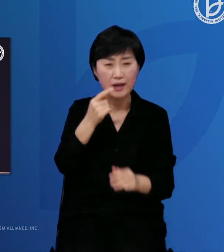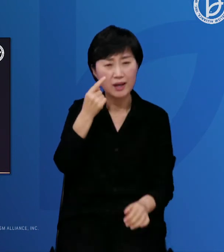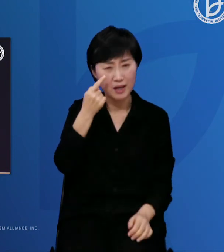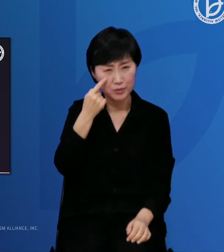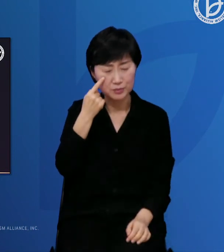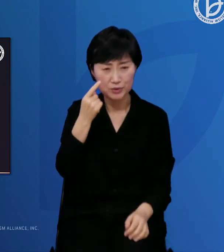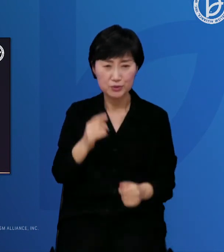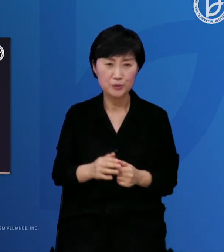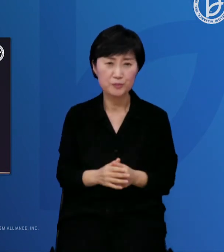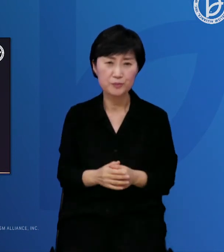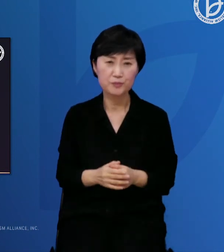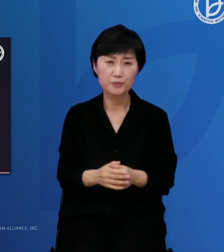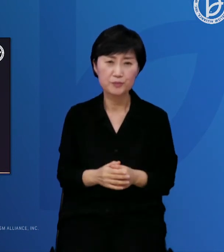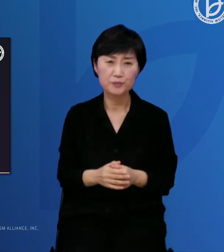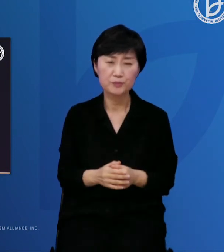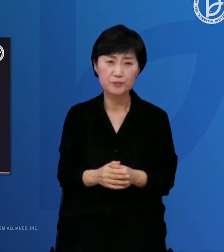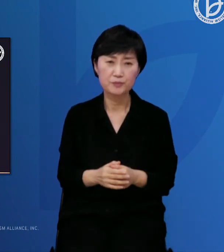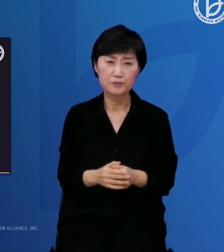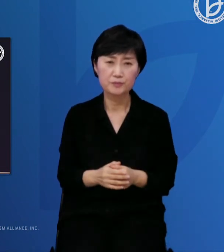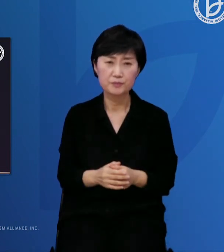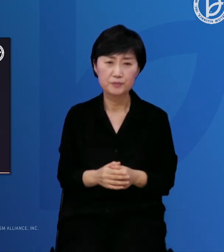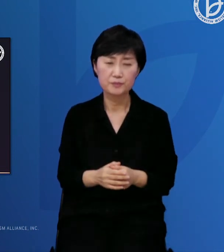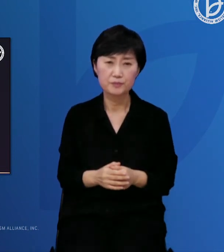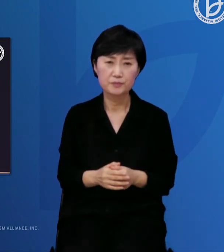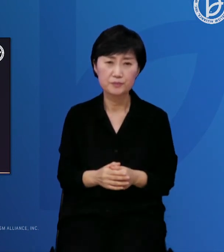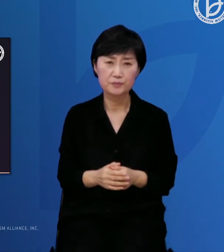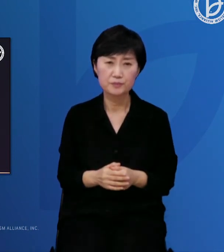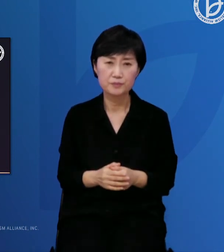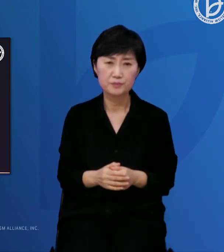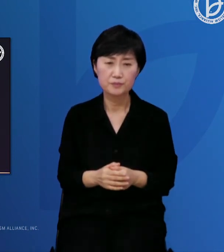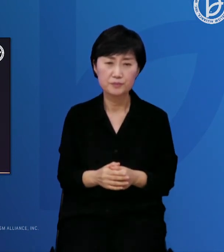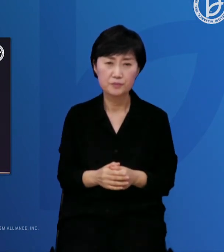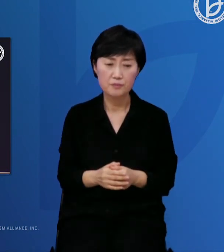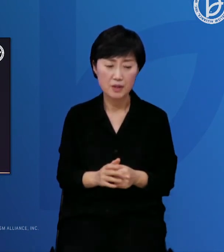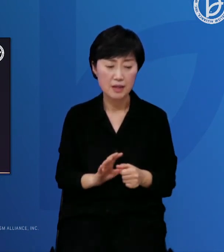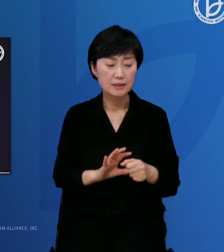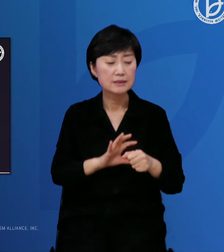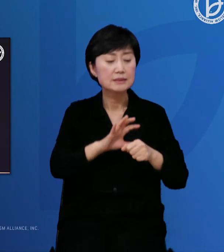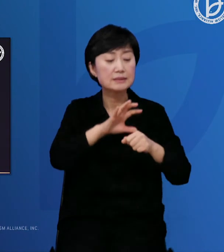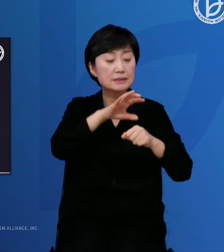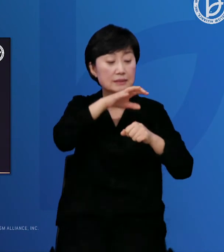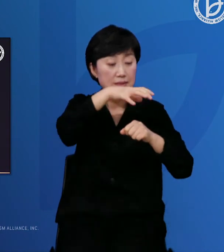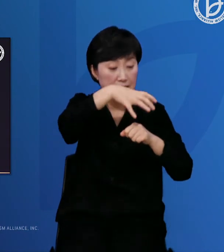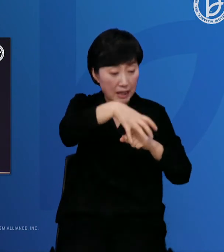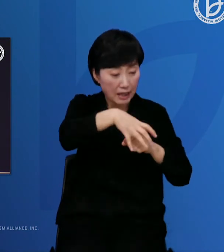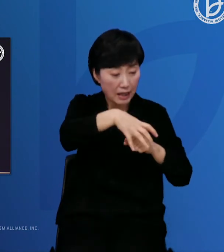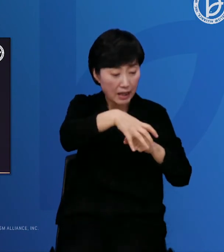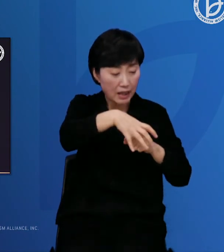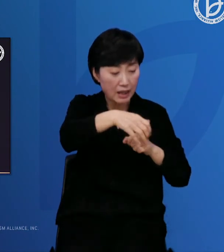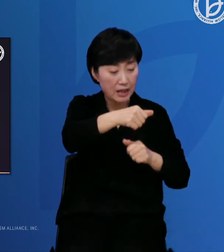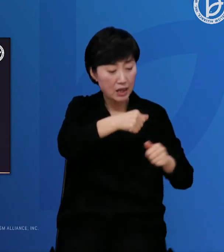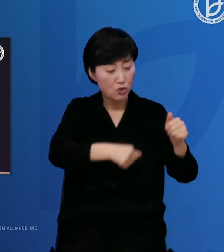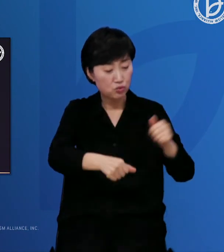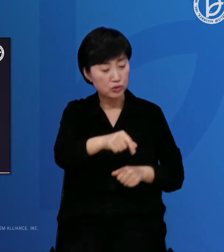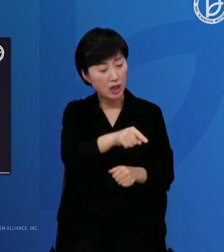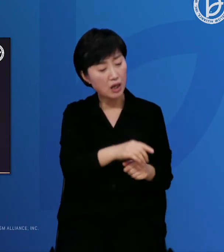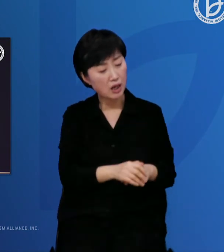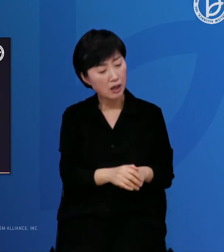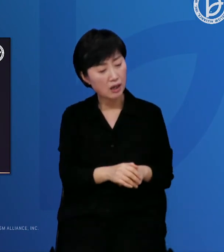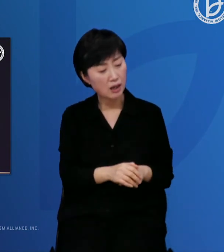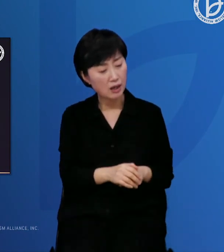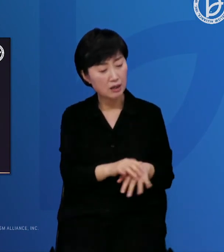family line, and all the regions that surround me. 전 세계 저 후대들에게 예배를